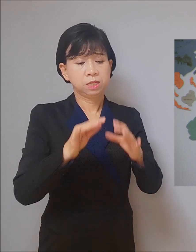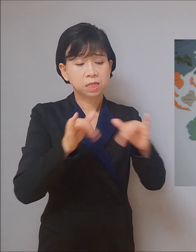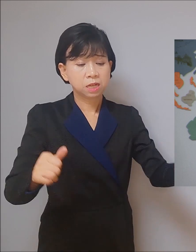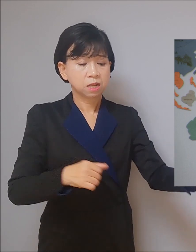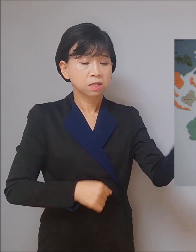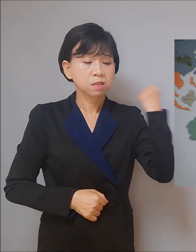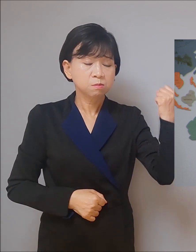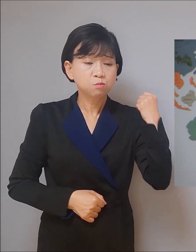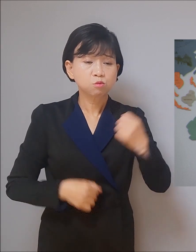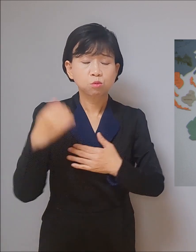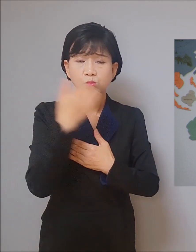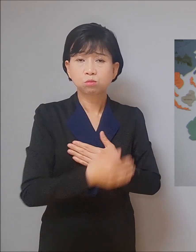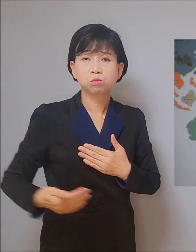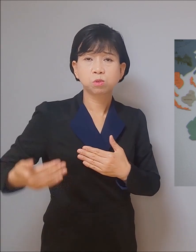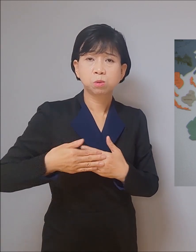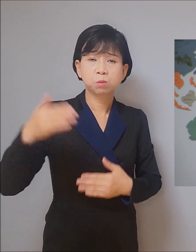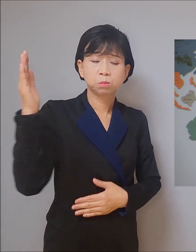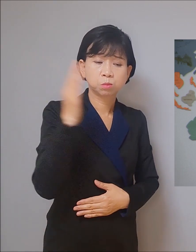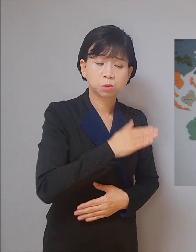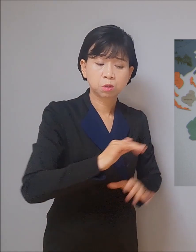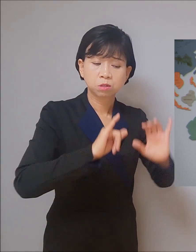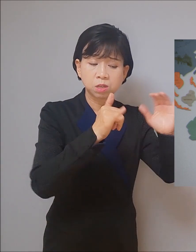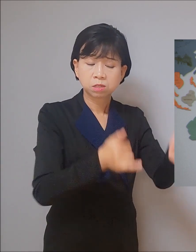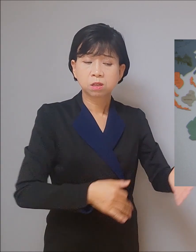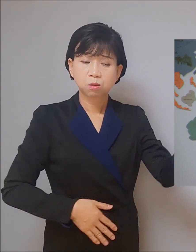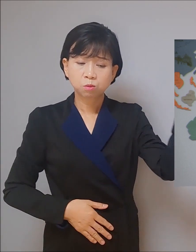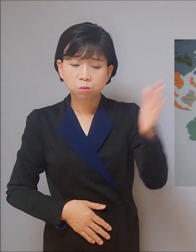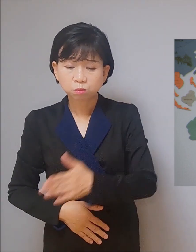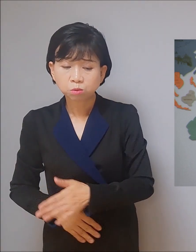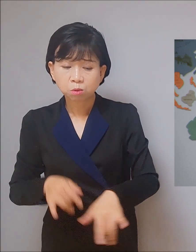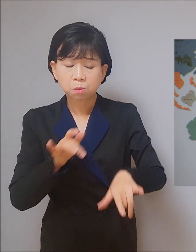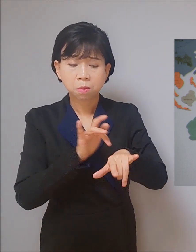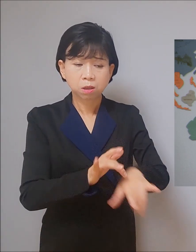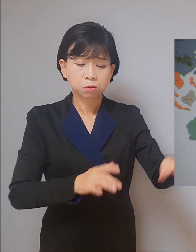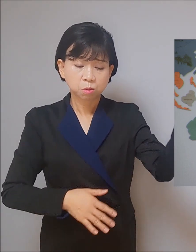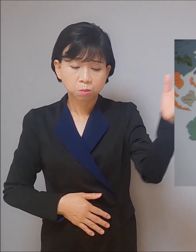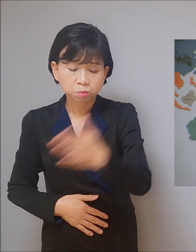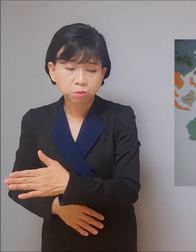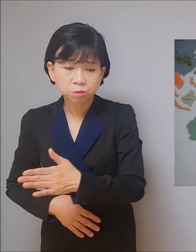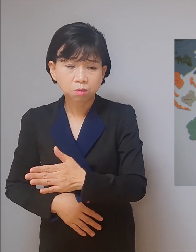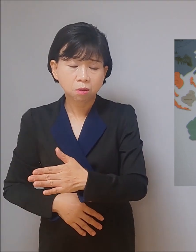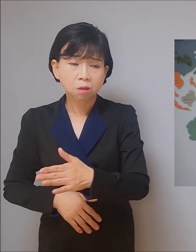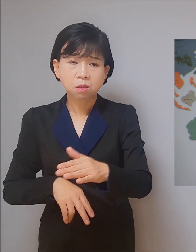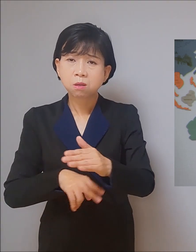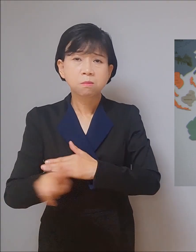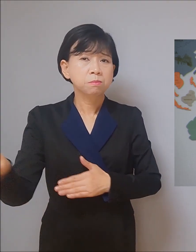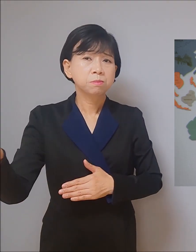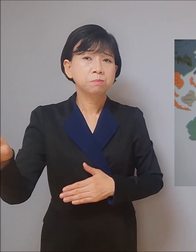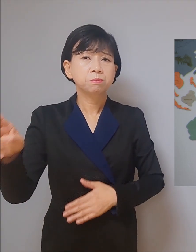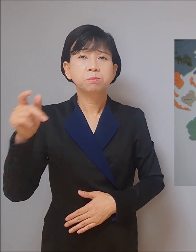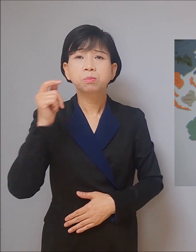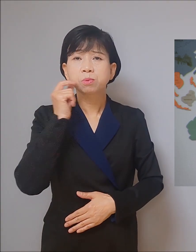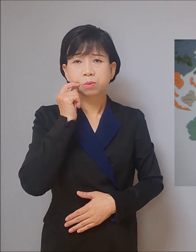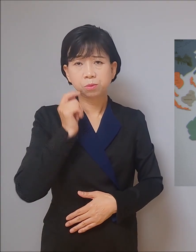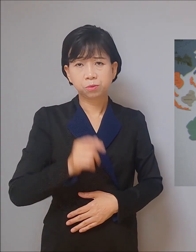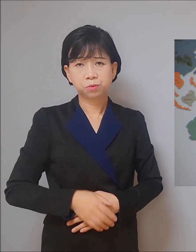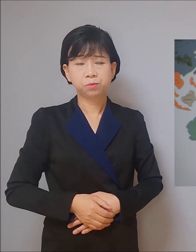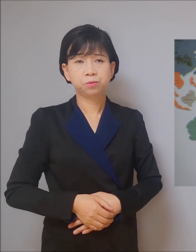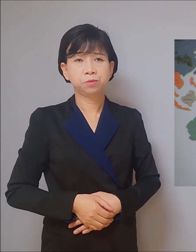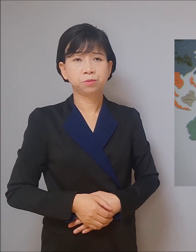힘으로 육체로부터 세상으로부터 이 마귀로부터 빠져나갈 재간이